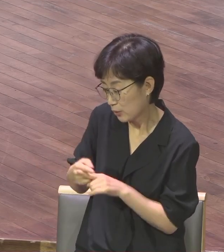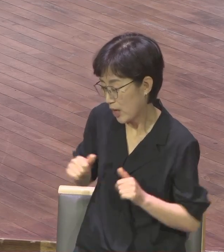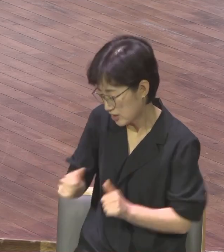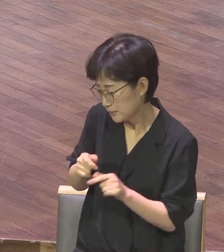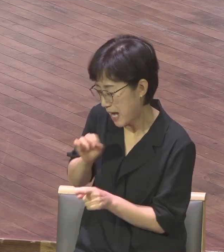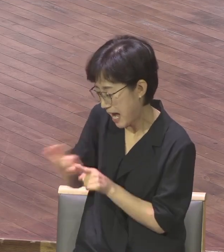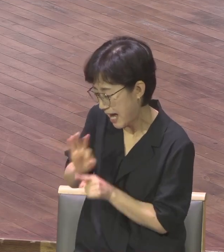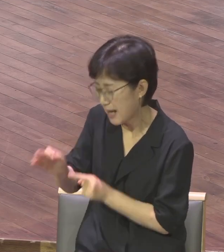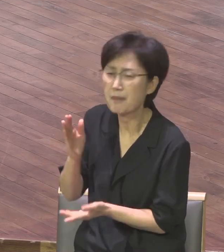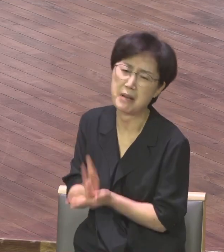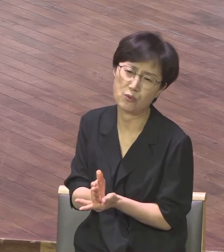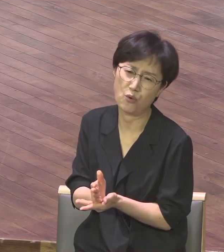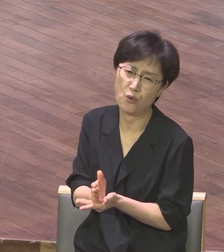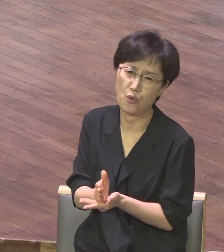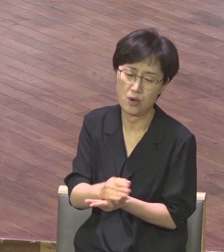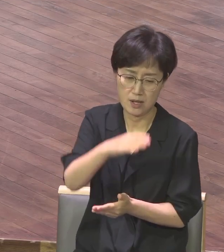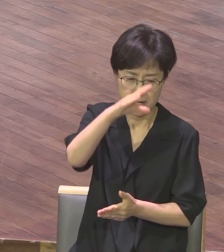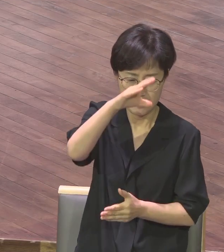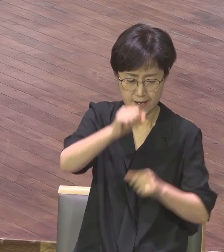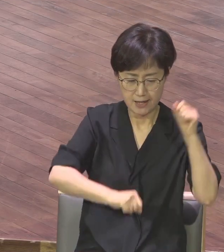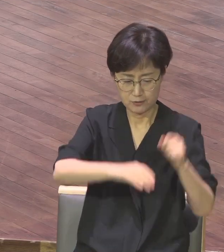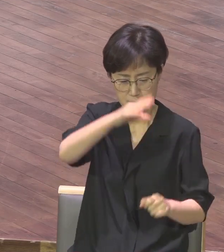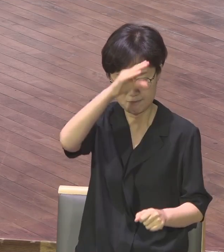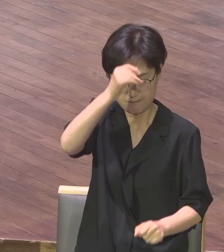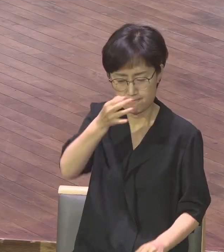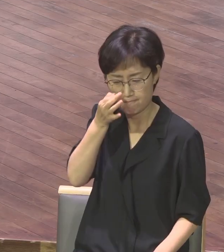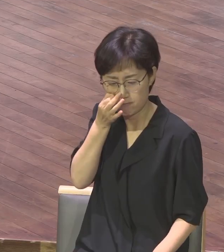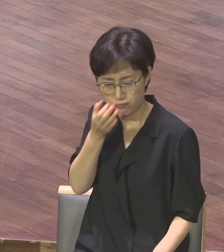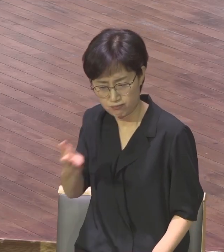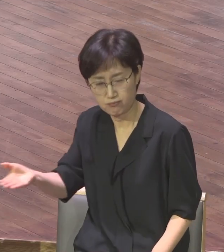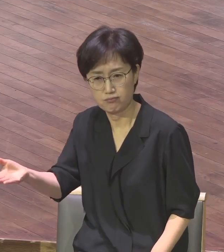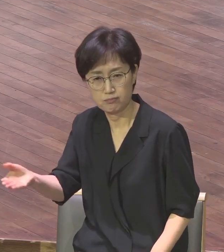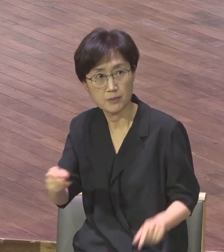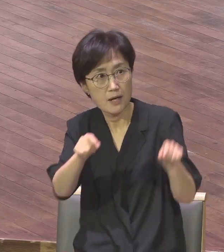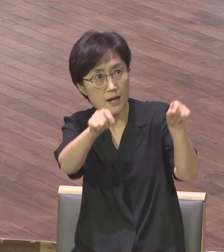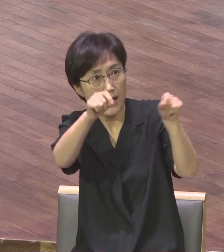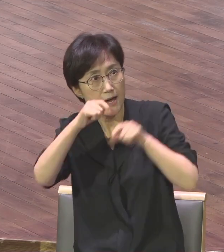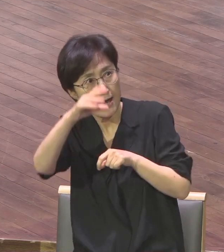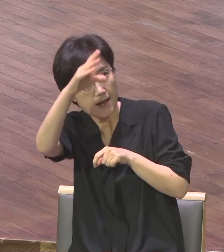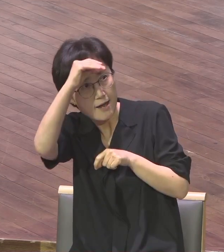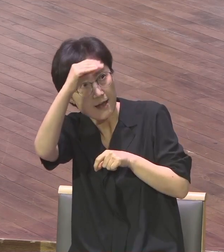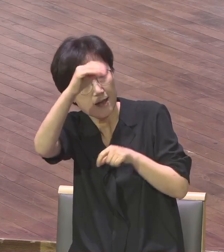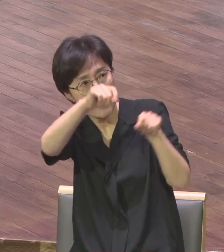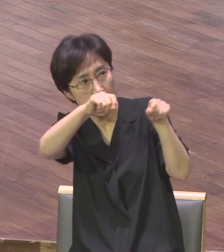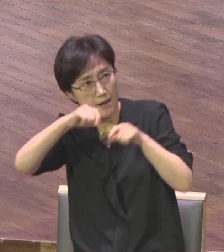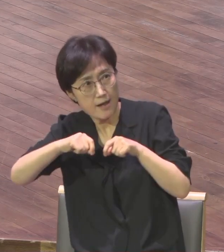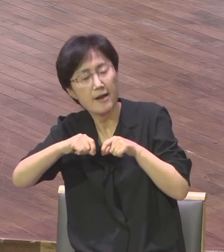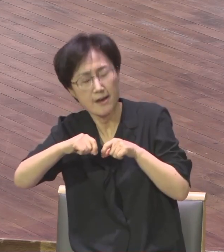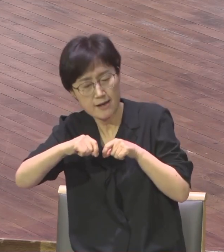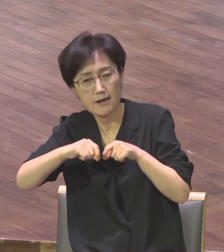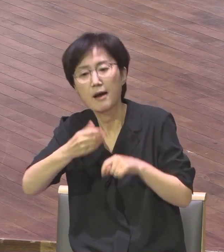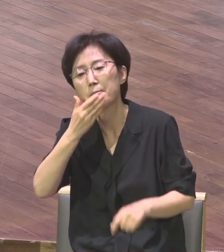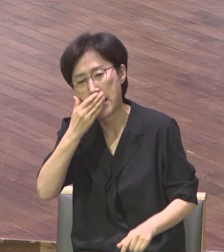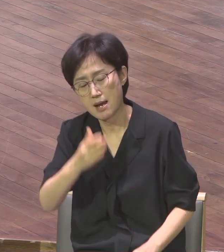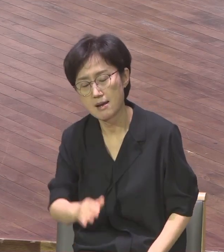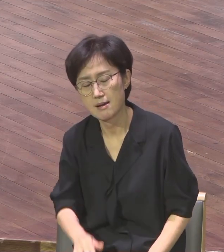뭐요? 평생의 감동이 되어서 새로운 변화를 일으키고 비전과 꿈을 가지지요.